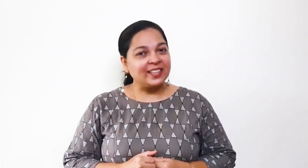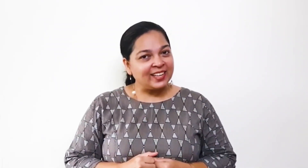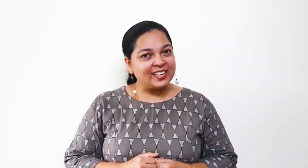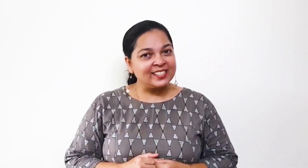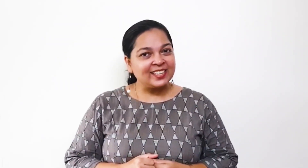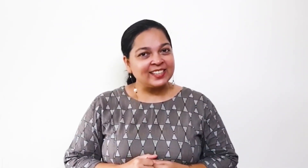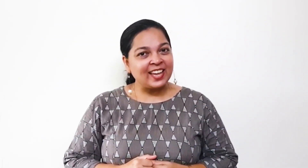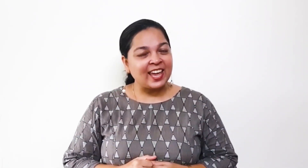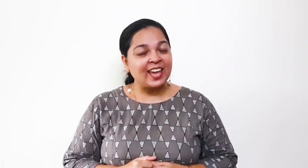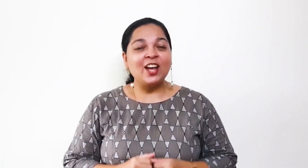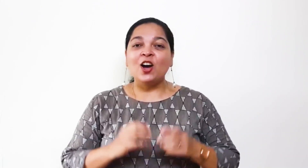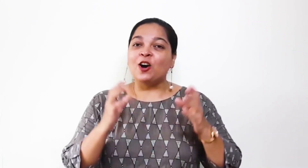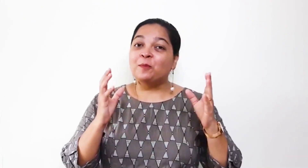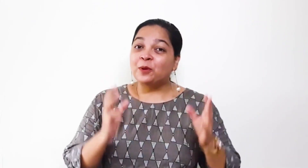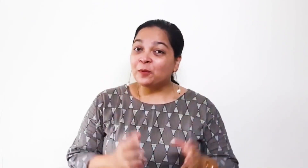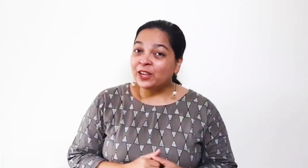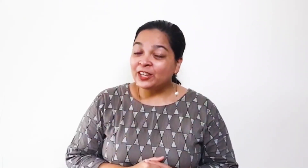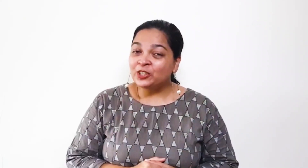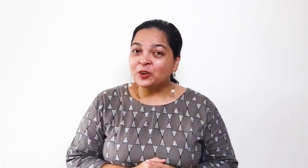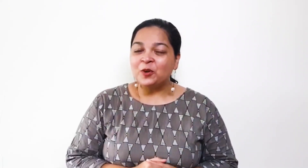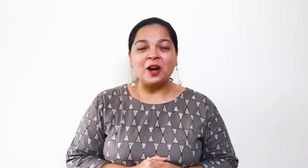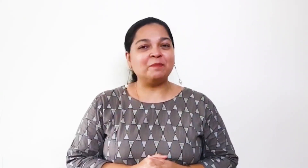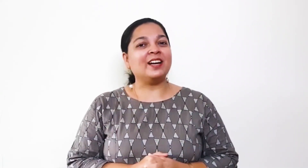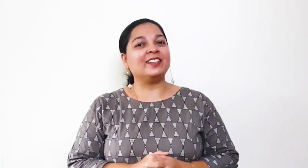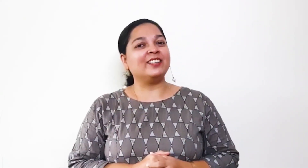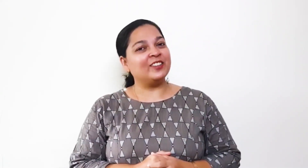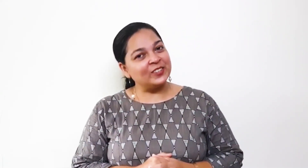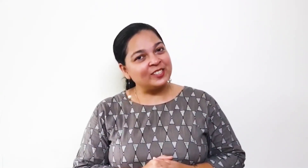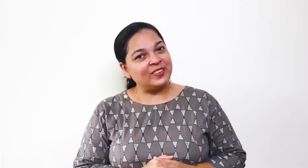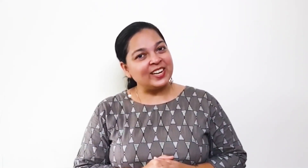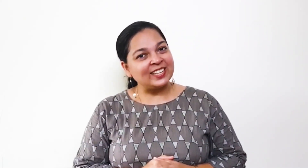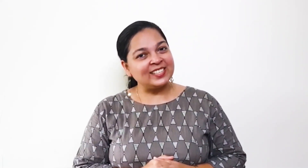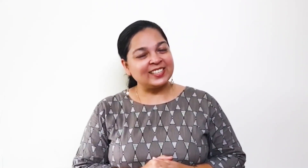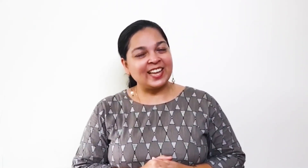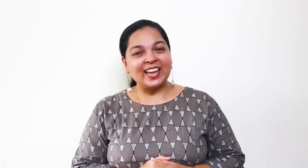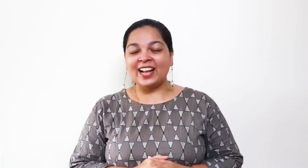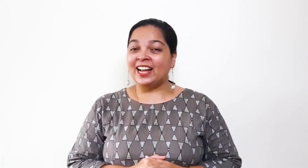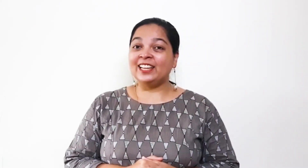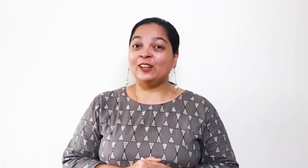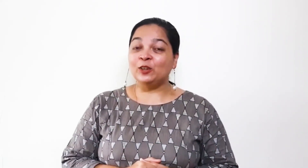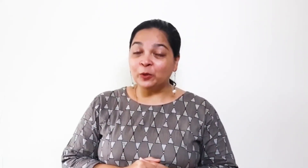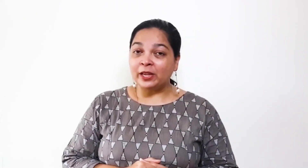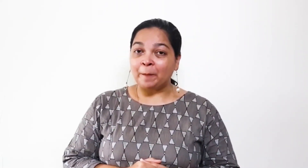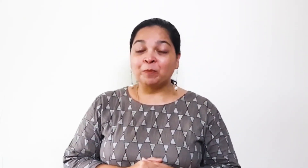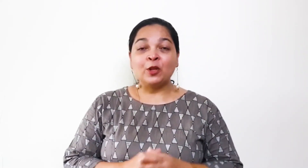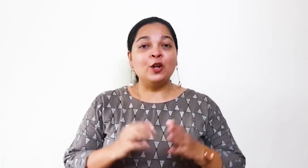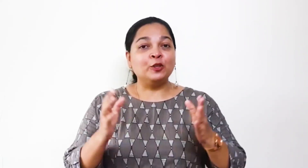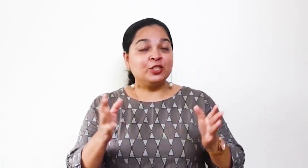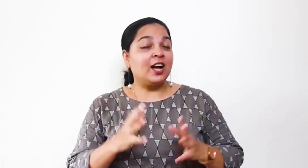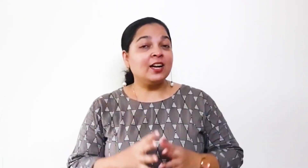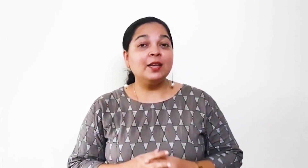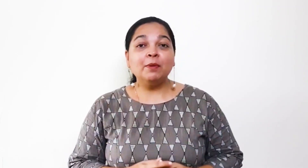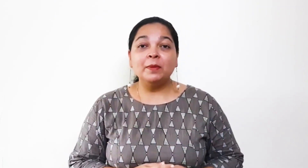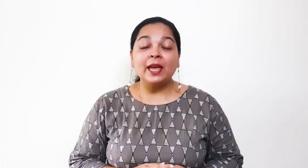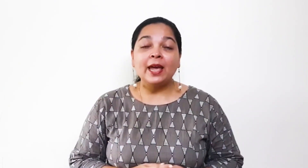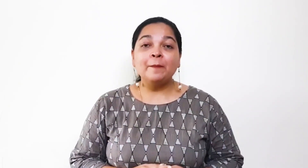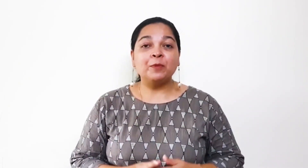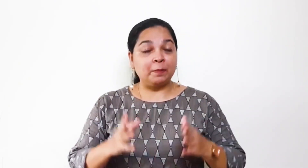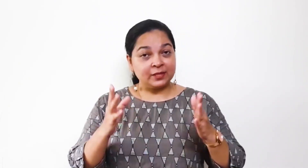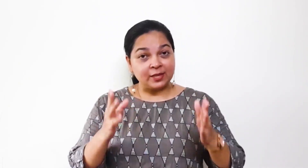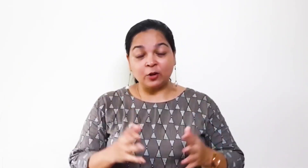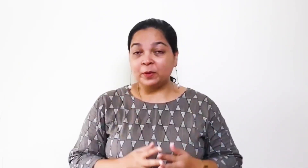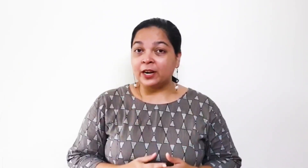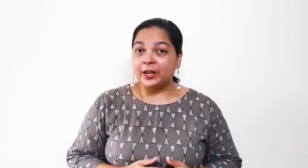ये प्रार्थना कर सकते हैं और प्रभु यीशु को अपना दोस्त बना सकते हैं। हालेलुया। तो जहाँ कहीं पर भी